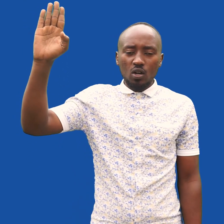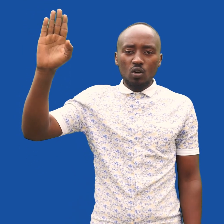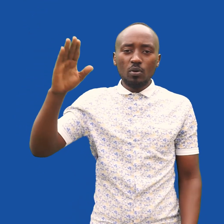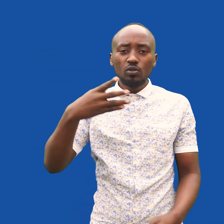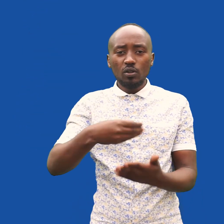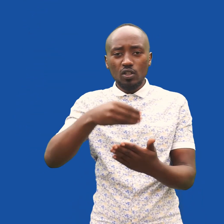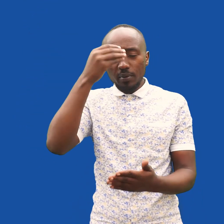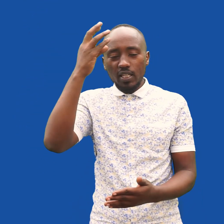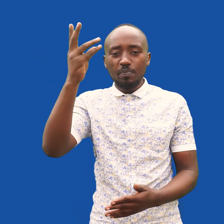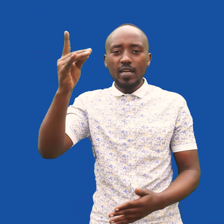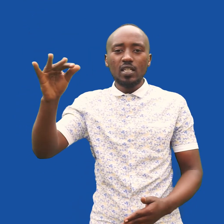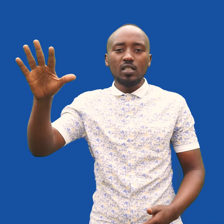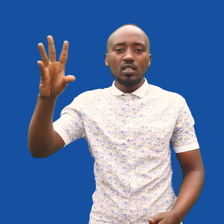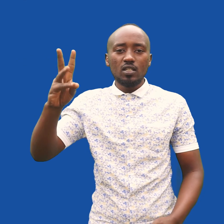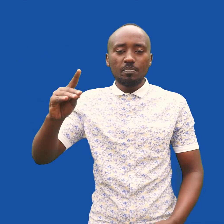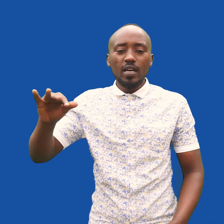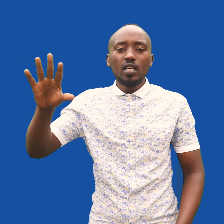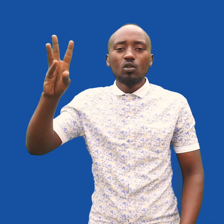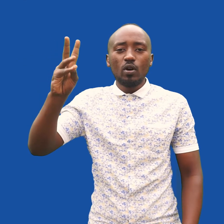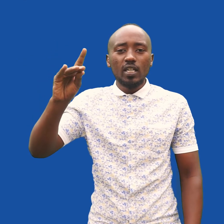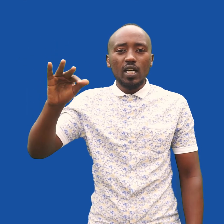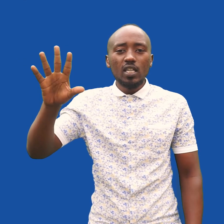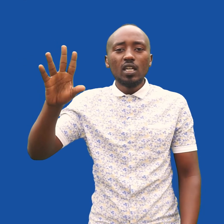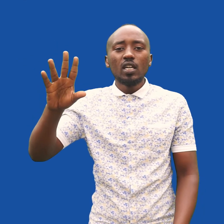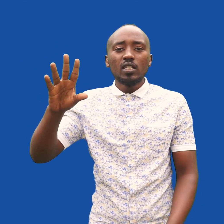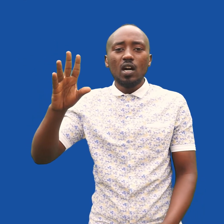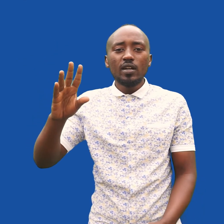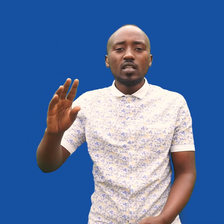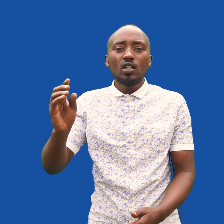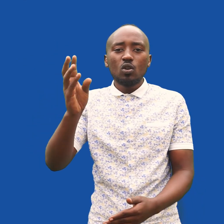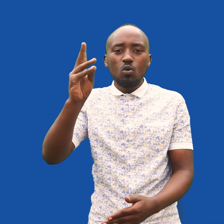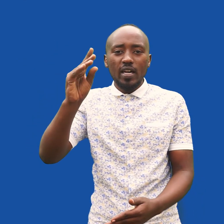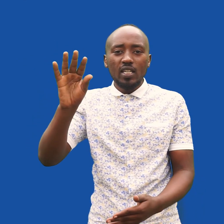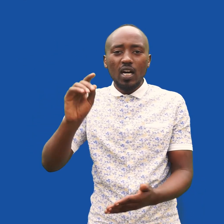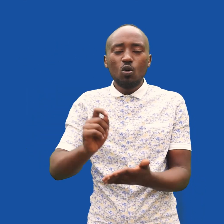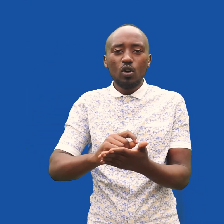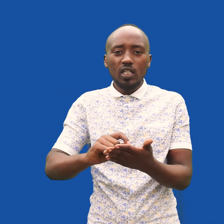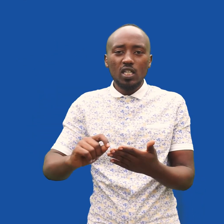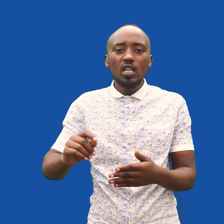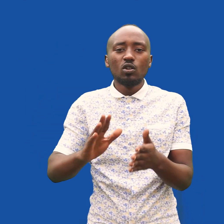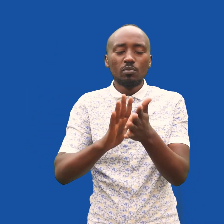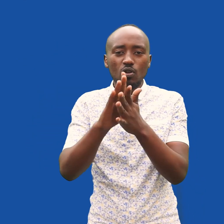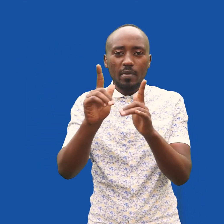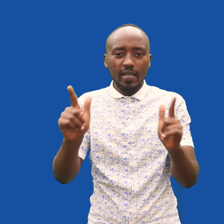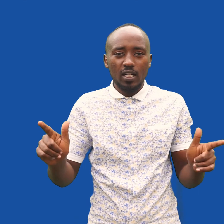Ugo tuje kiki chwebita sparing. Sparing, nukwandika, njine. Changwase, kwandika, ukore, sheje, urimirugua, marengu.